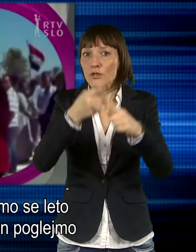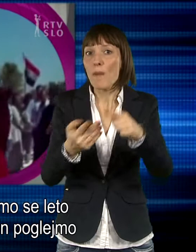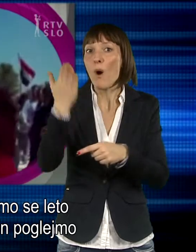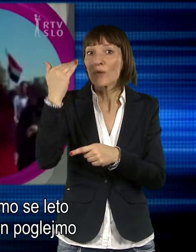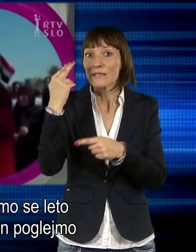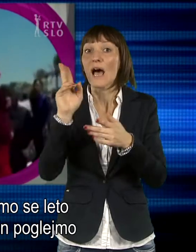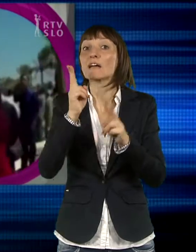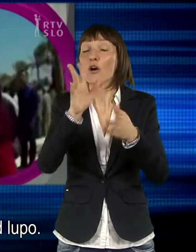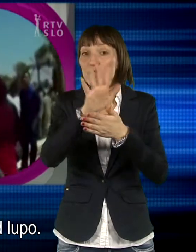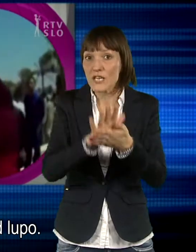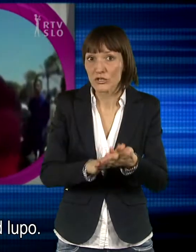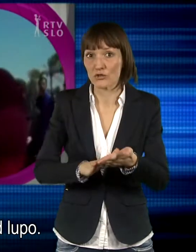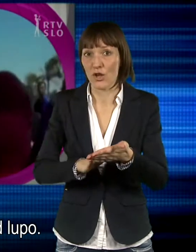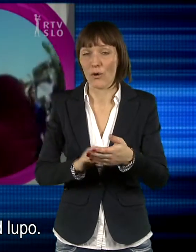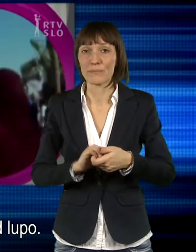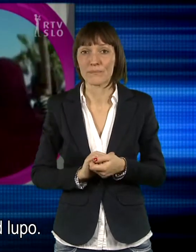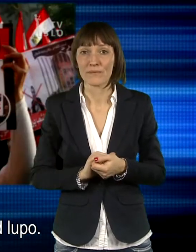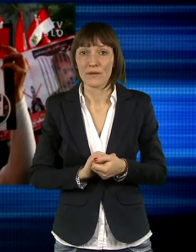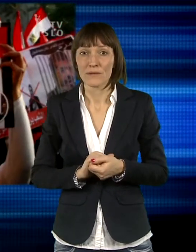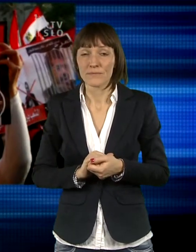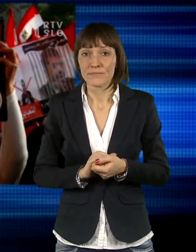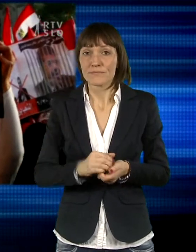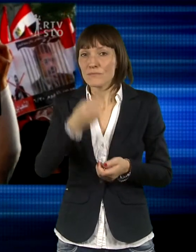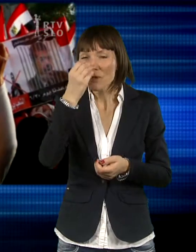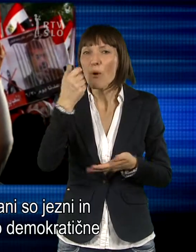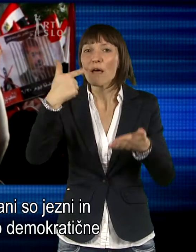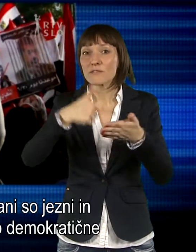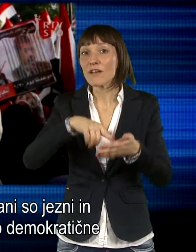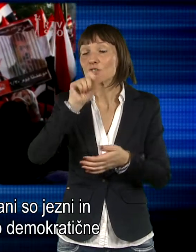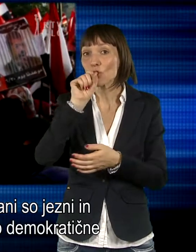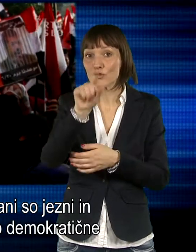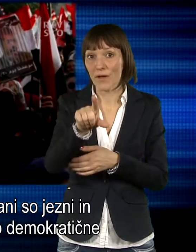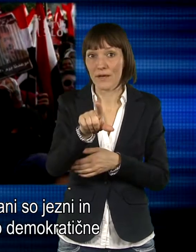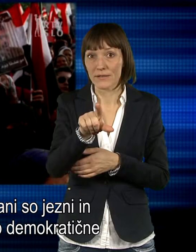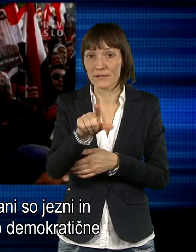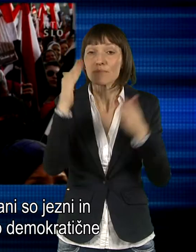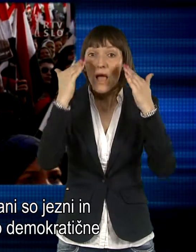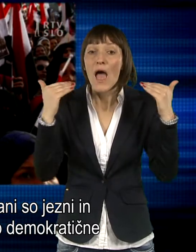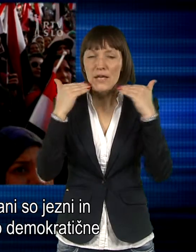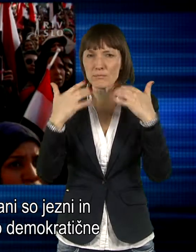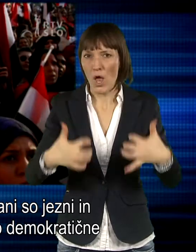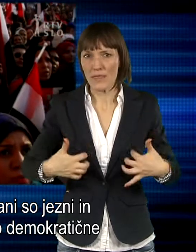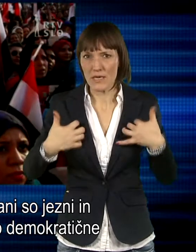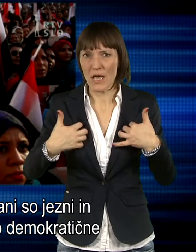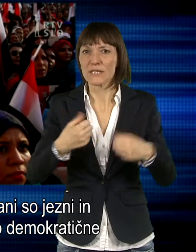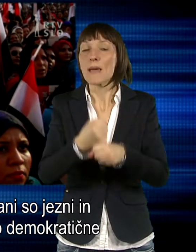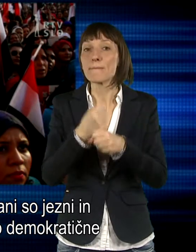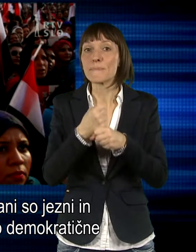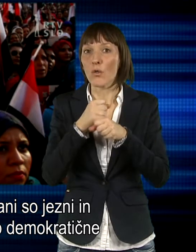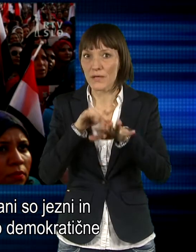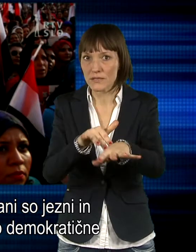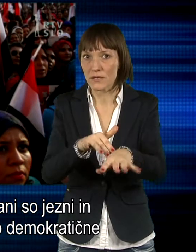pol v preteklost in poglejmo podrobno pod lupo. Pomlad 2012. Egipčani so jezni